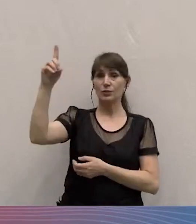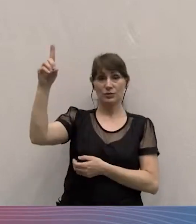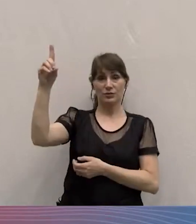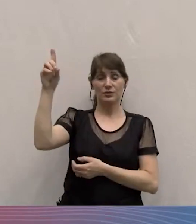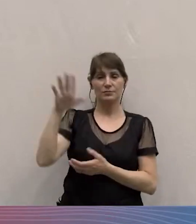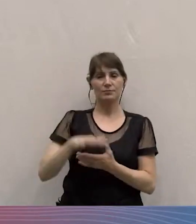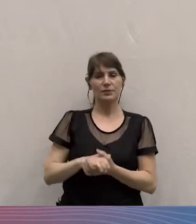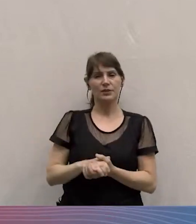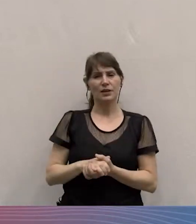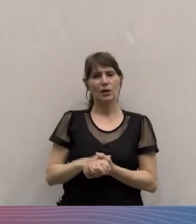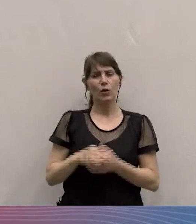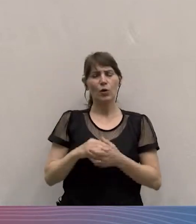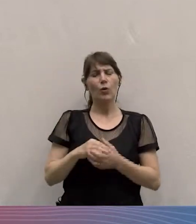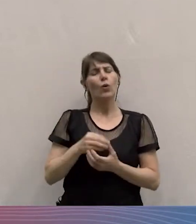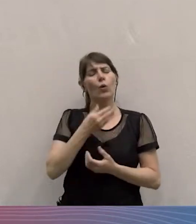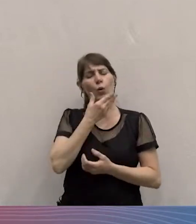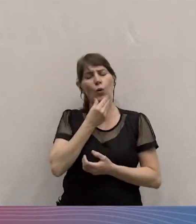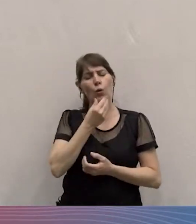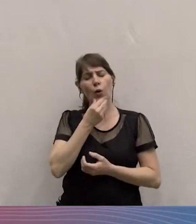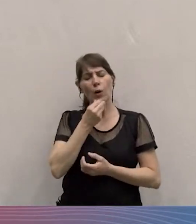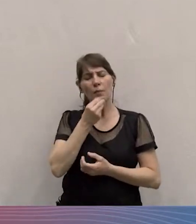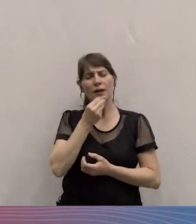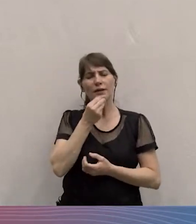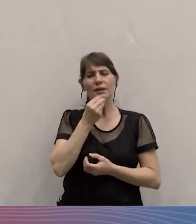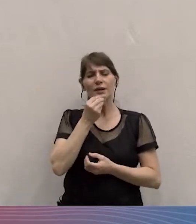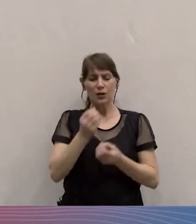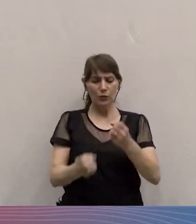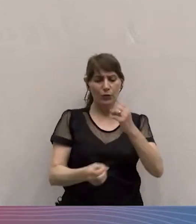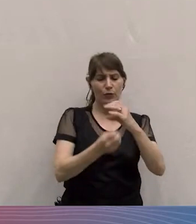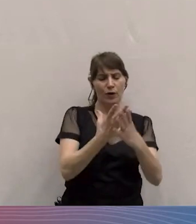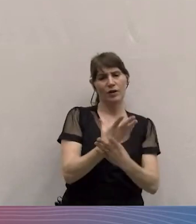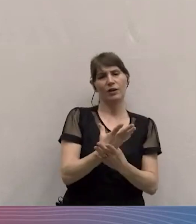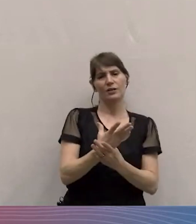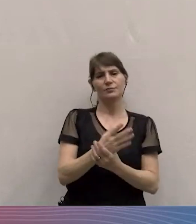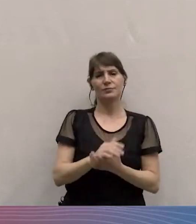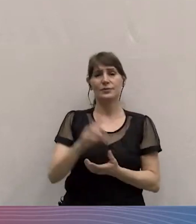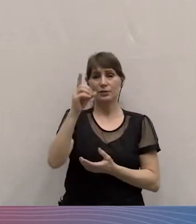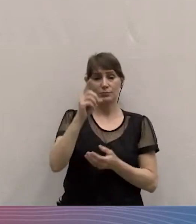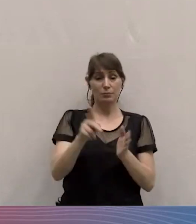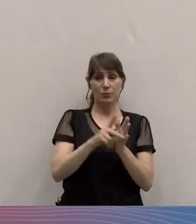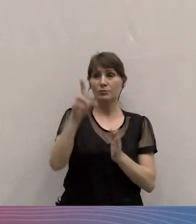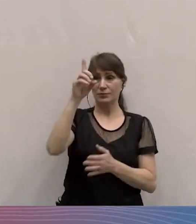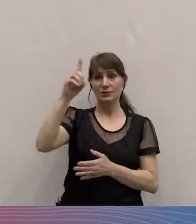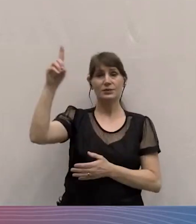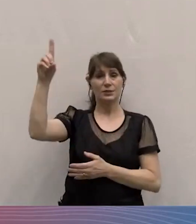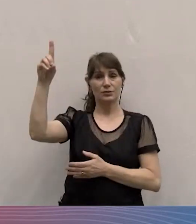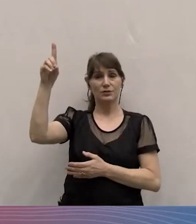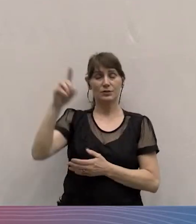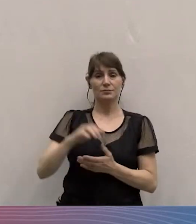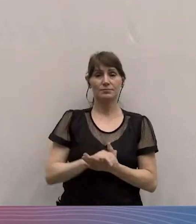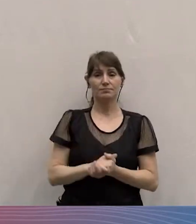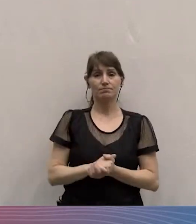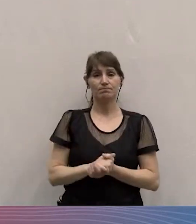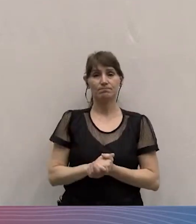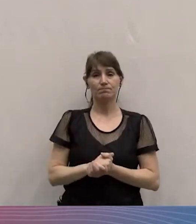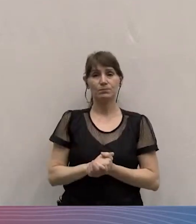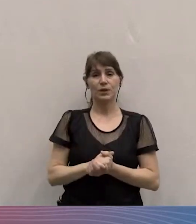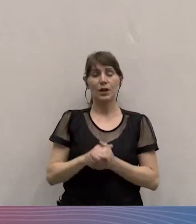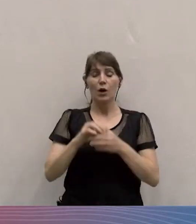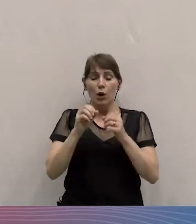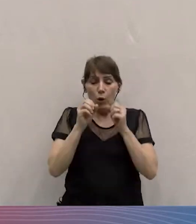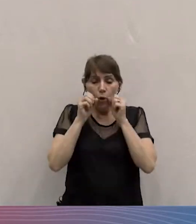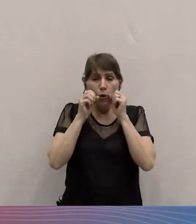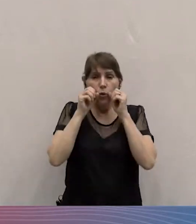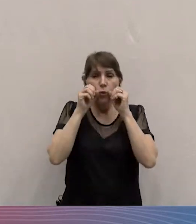E foi formado o homem pelo sopro de Deus, de Gênesis 2, versículo 7. O sopro de